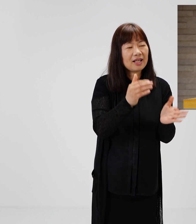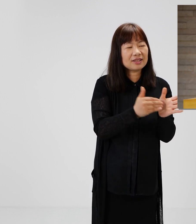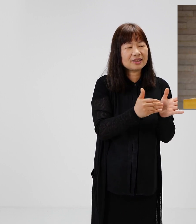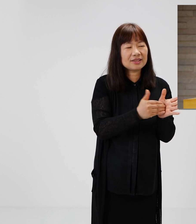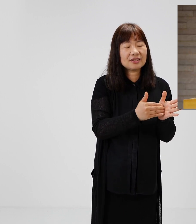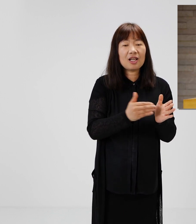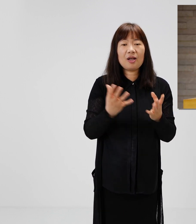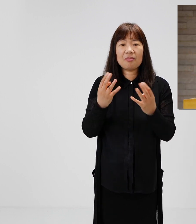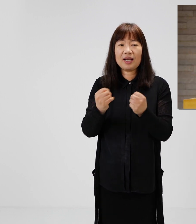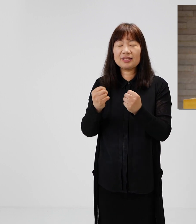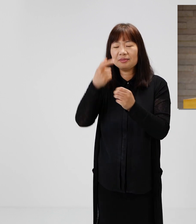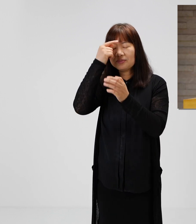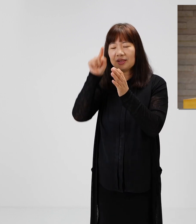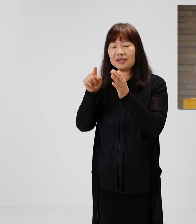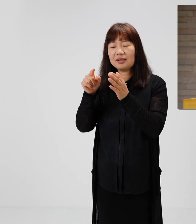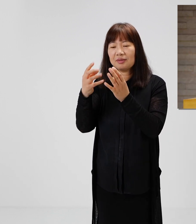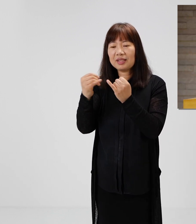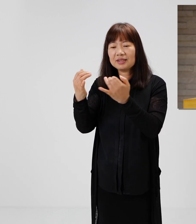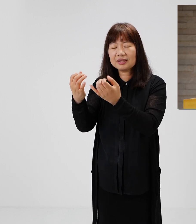기독교의 목표를